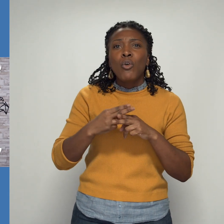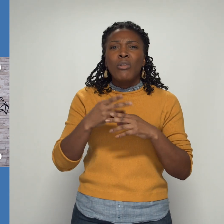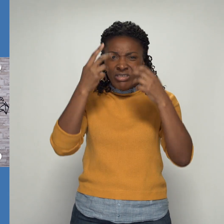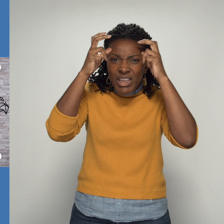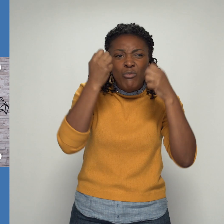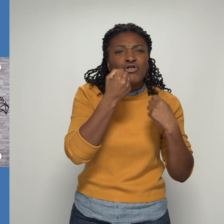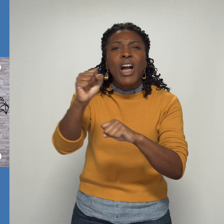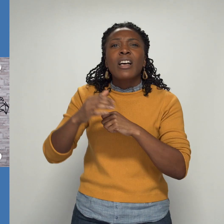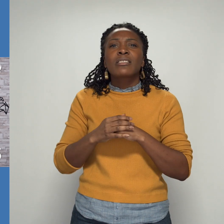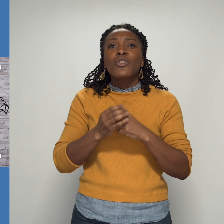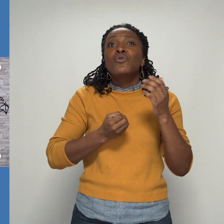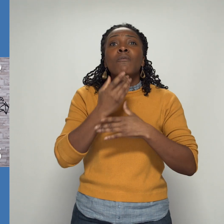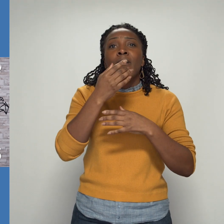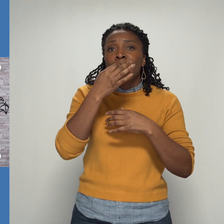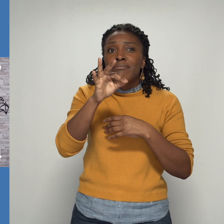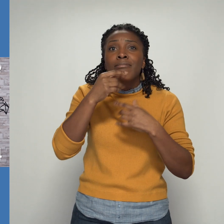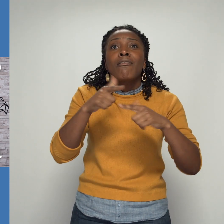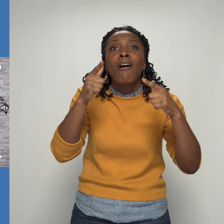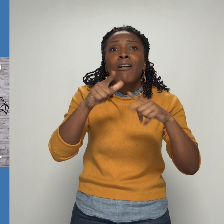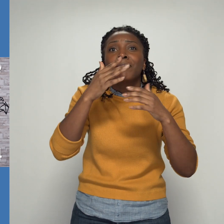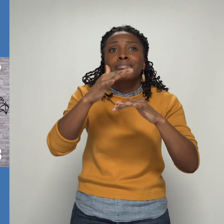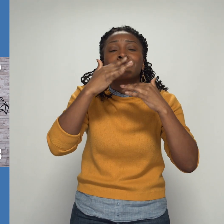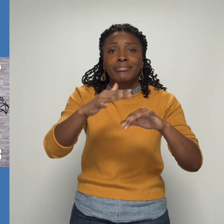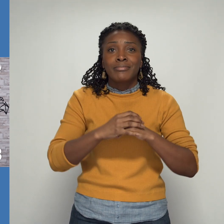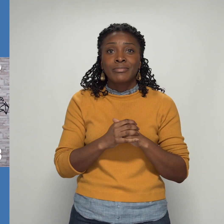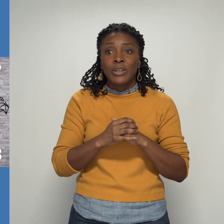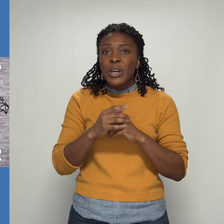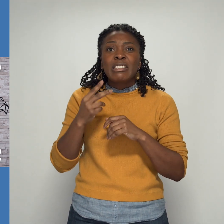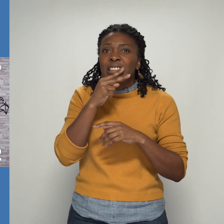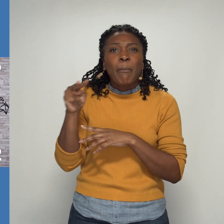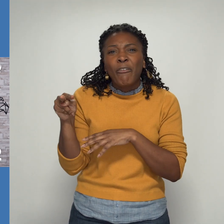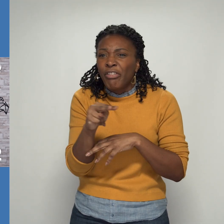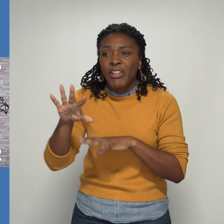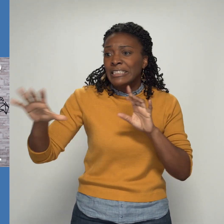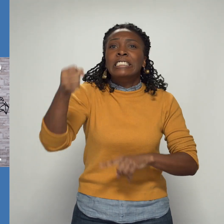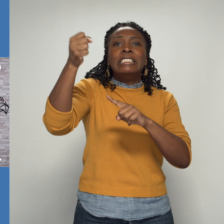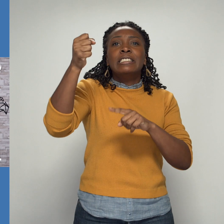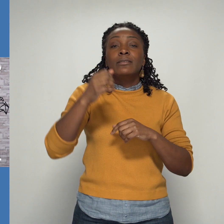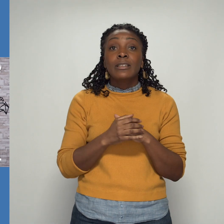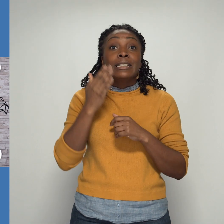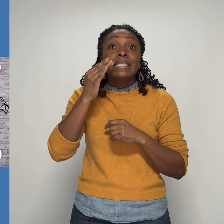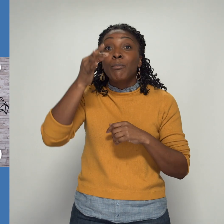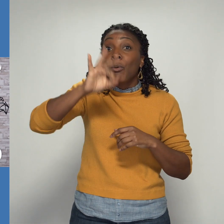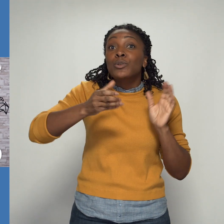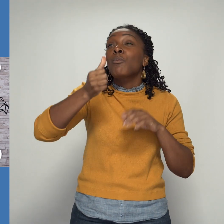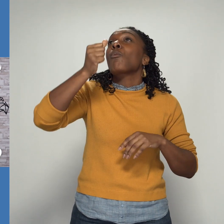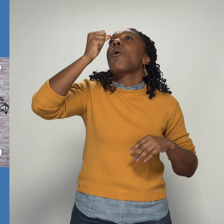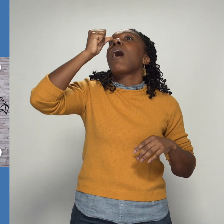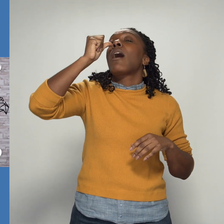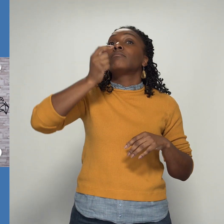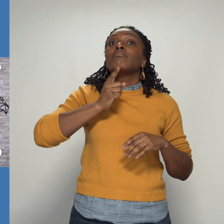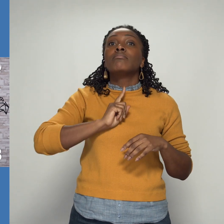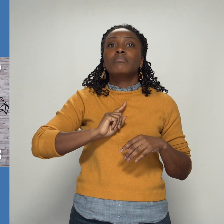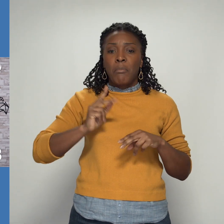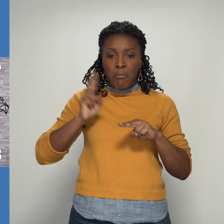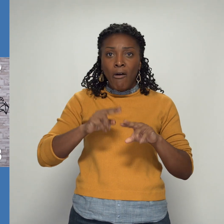ils chasseront des démons, ils parleront de nouvelles langues, ils saisiront des serpents venimeux, ou s'il leur arrive de boire un poison mortel, cela ne